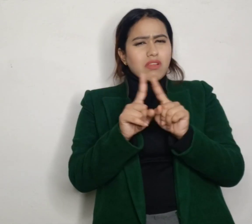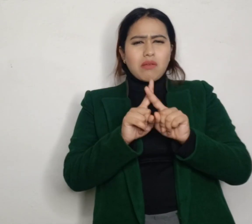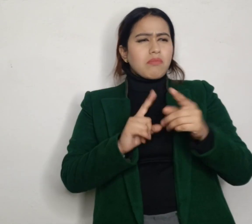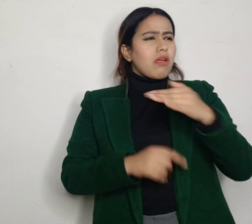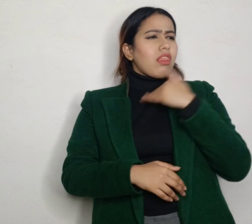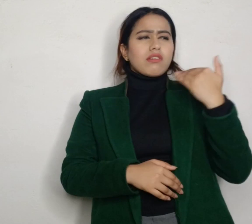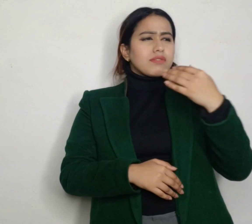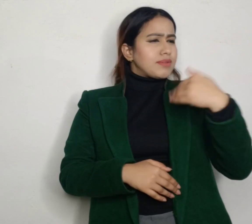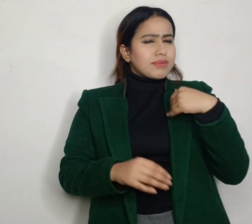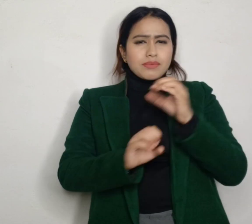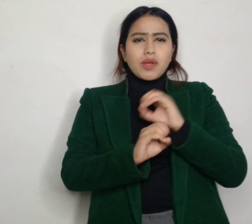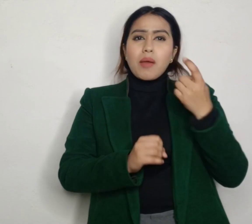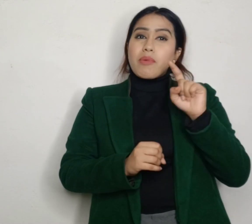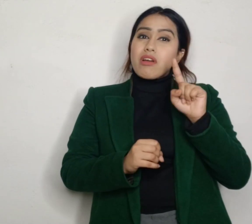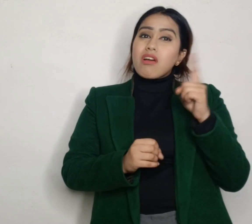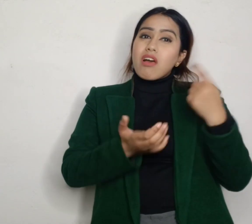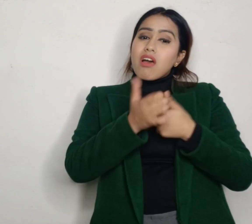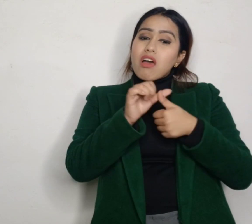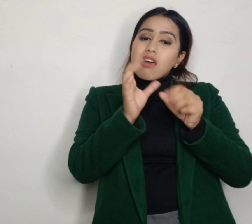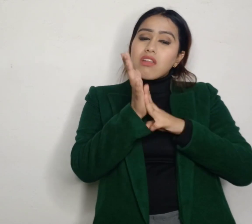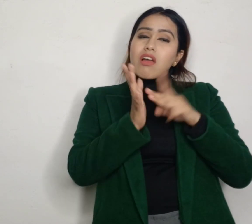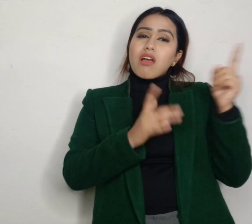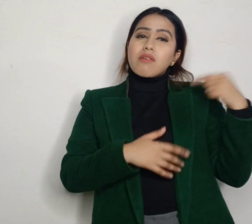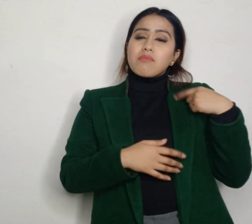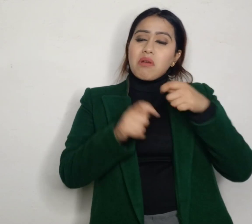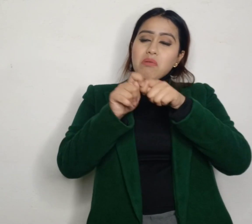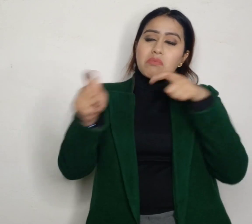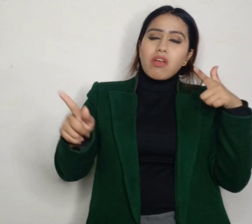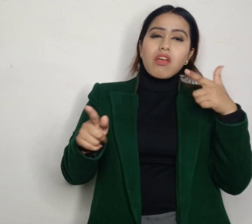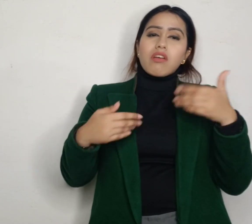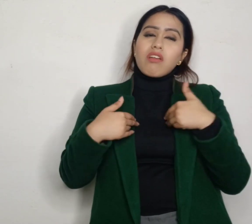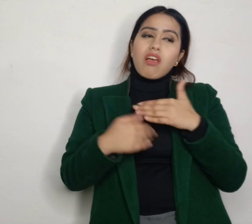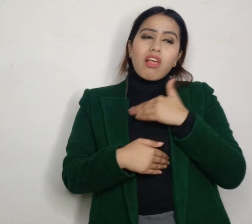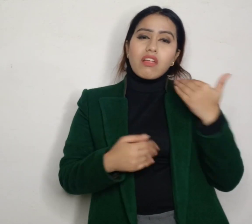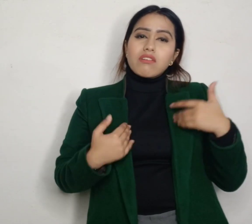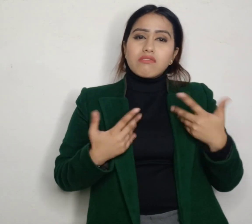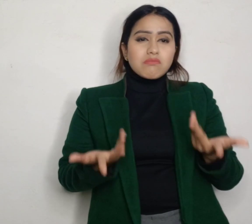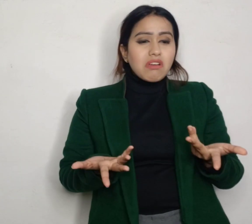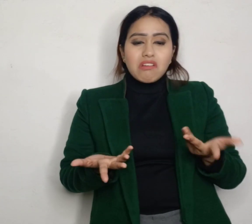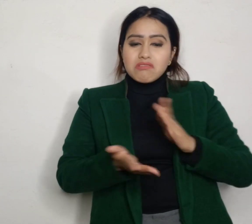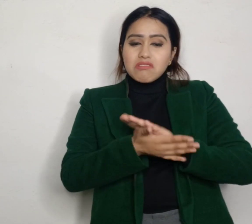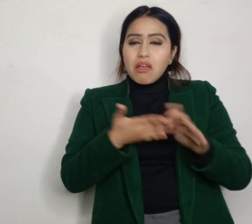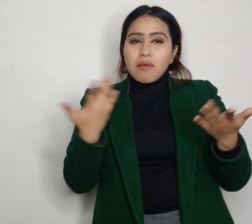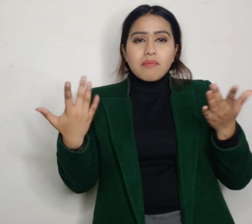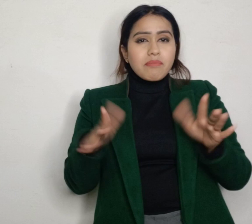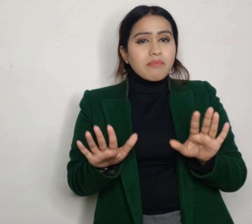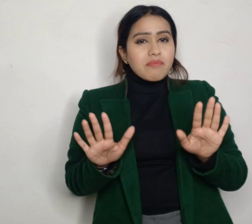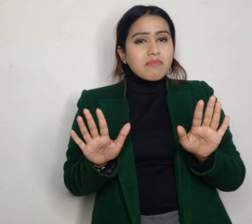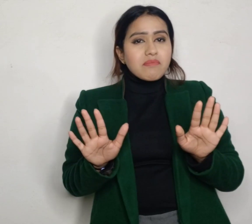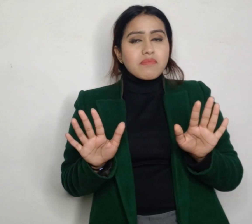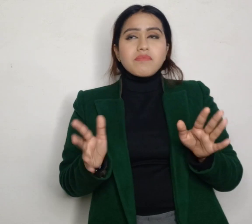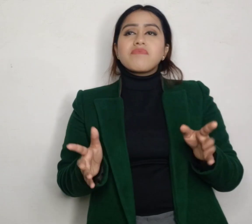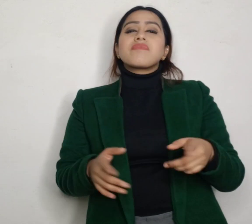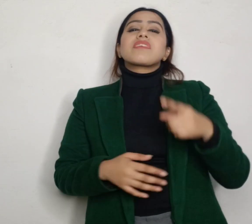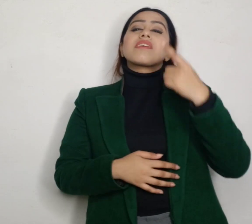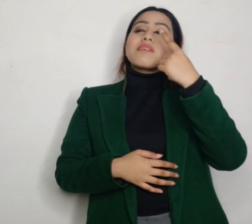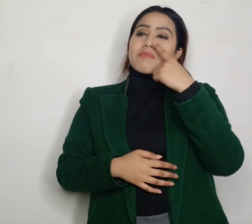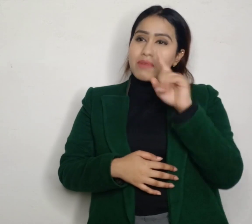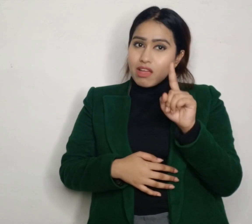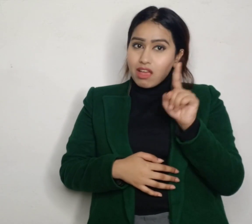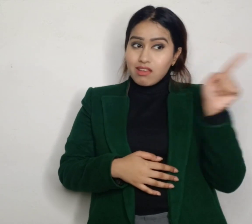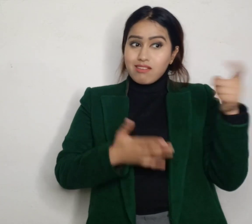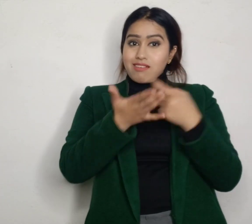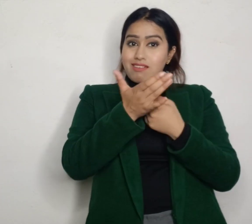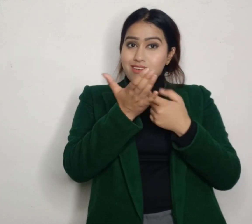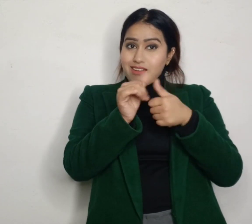सकता, मार नहीं सकता, लेकिन प्रभु श्री राम अपने बाण से मुझे दंड देने जा रहे हैं। अब सब समाप्त होने वाला है।